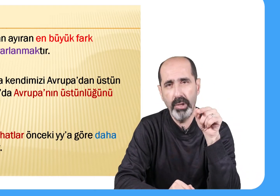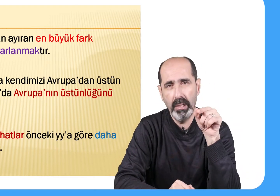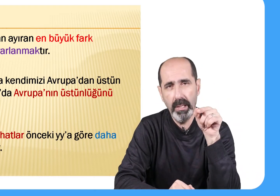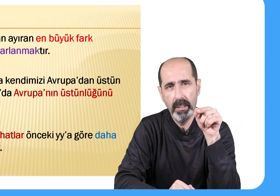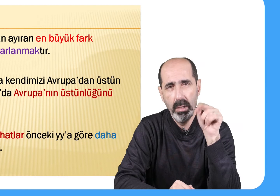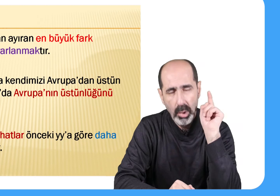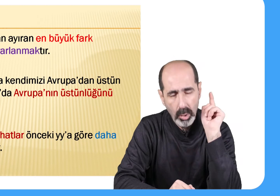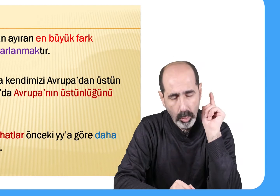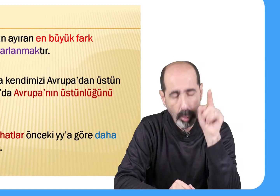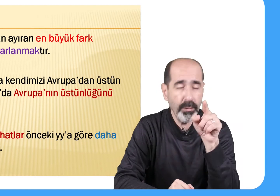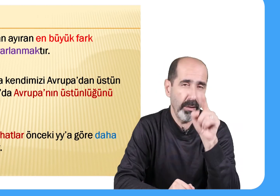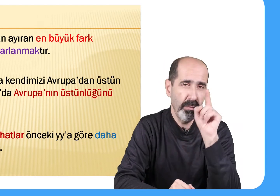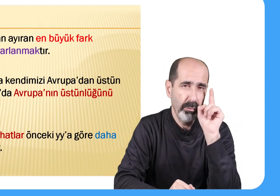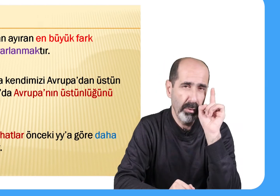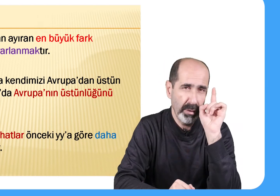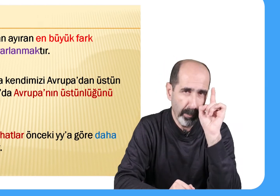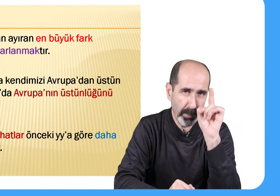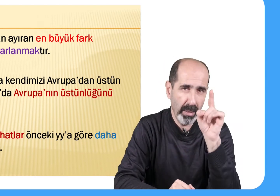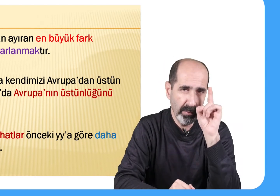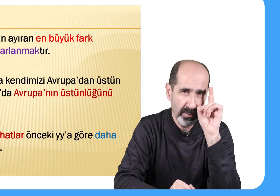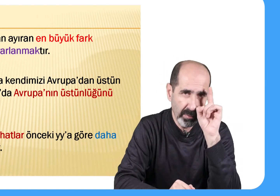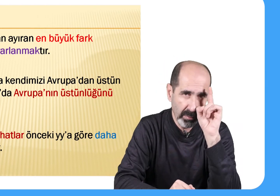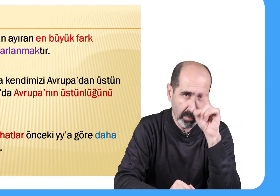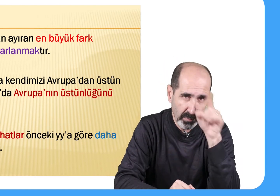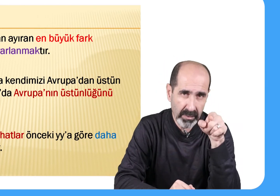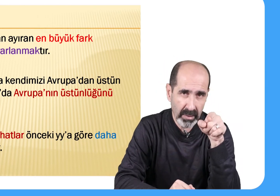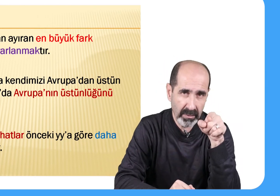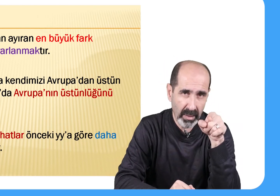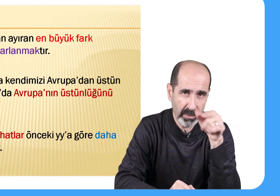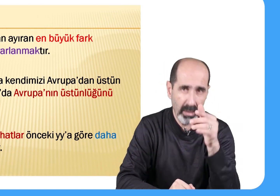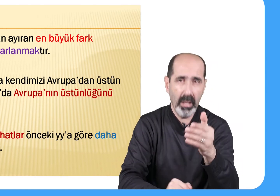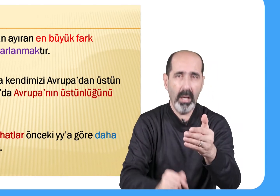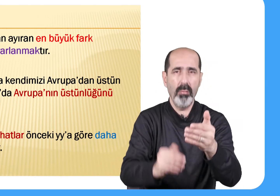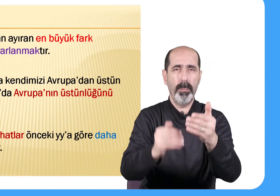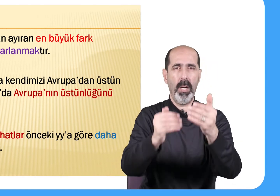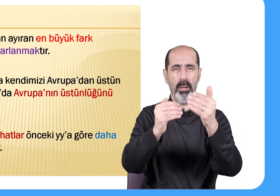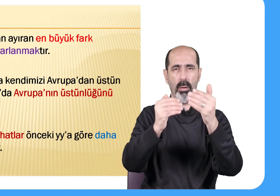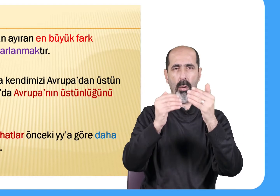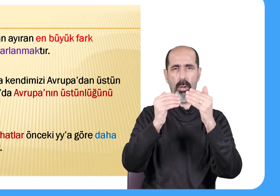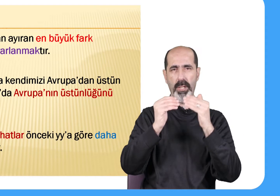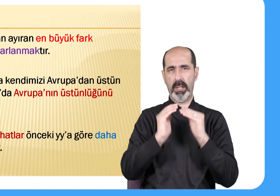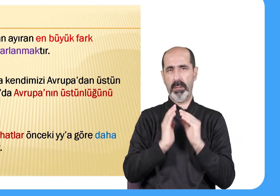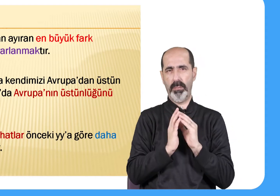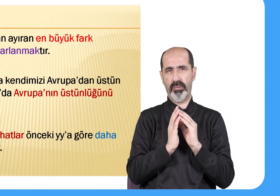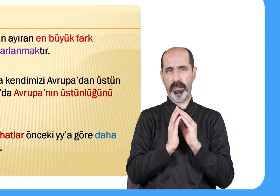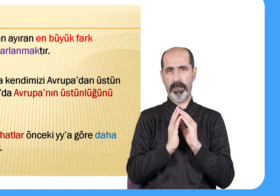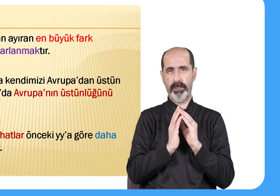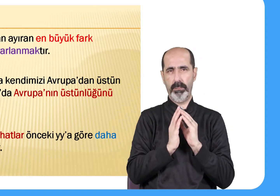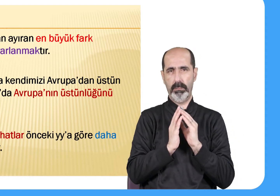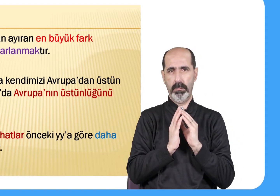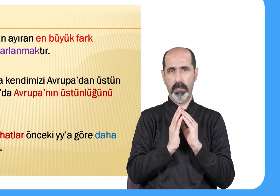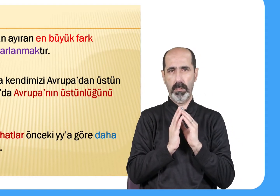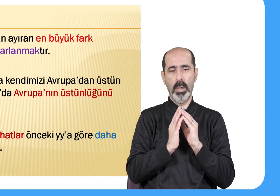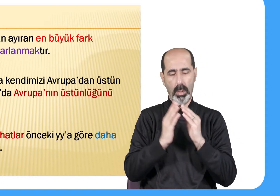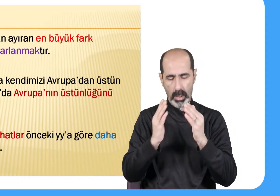bu düşünceyle 18. ile yapılan ıslahatlarda Avrupa örnek alınmıştır